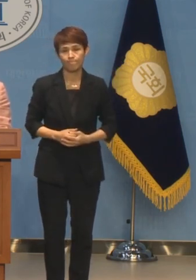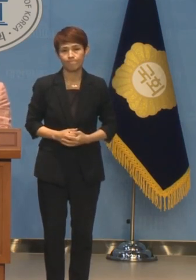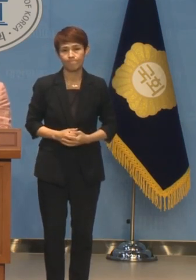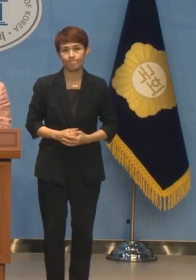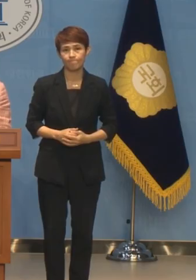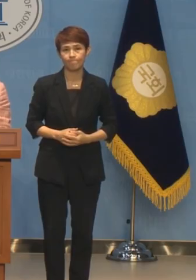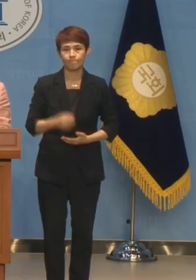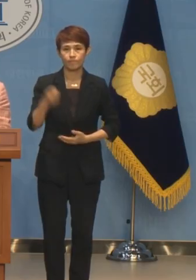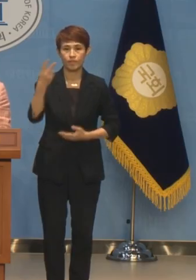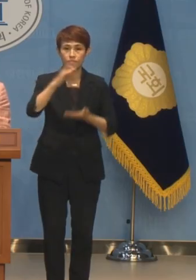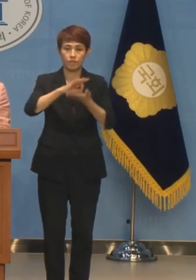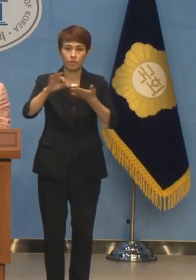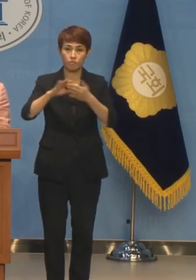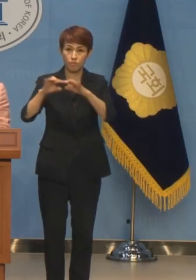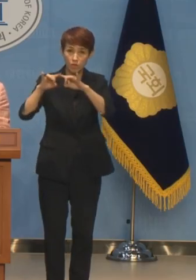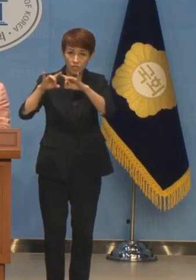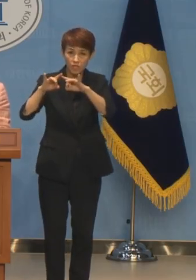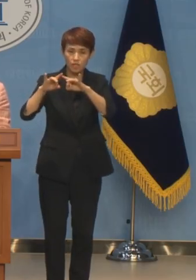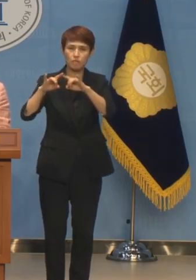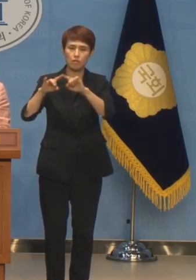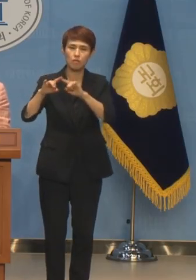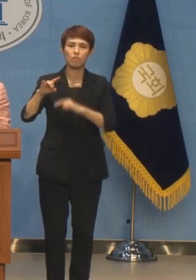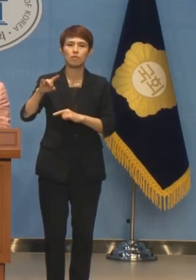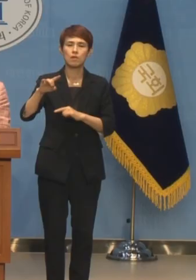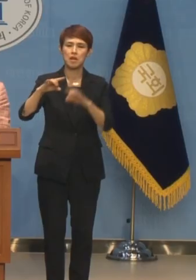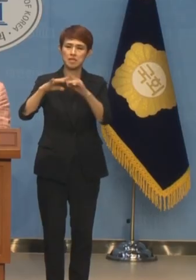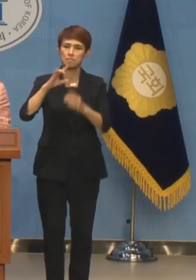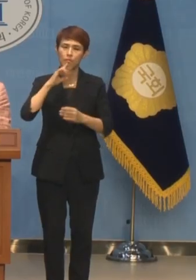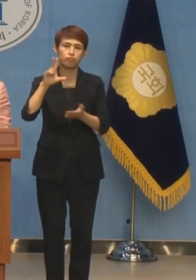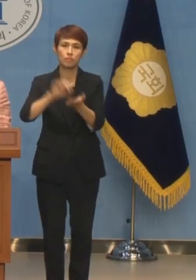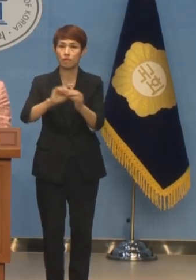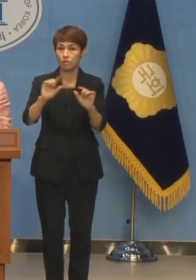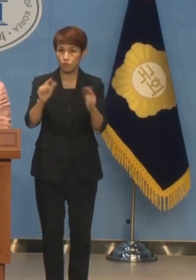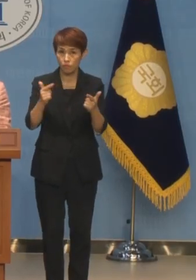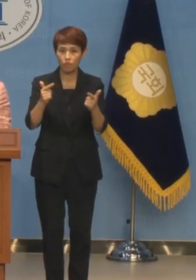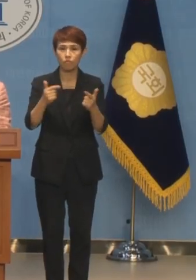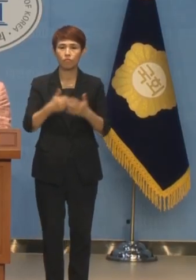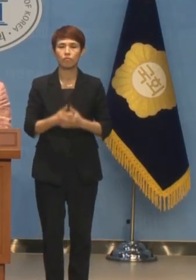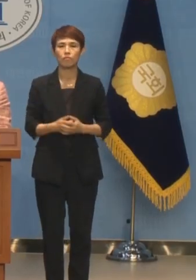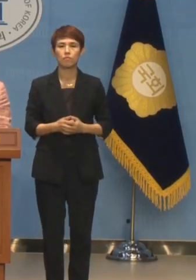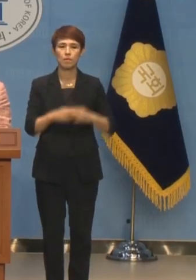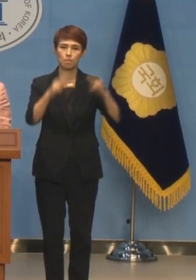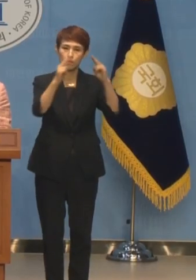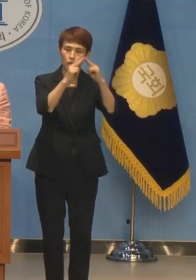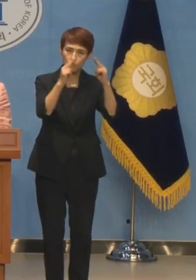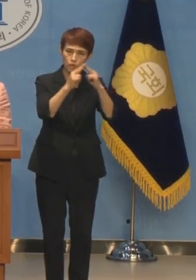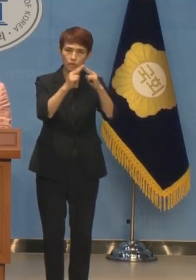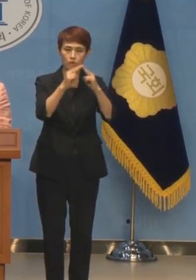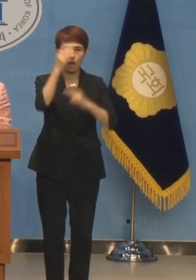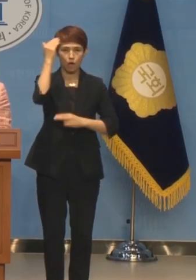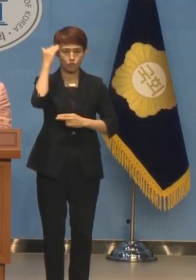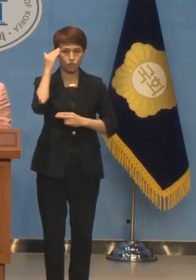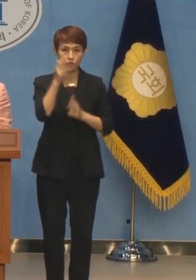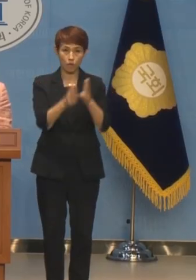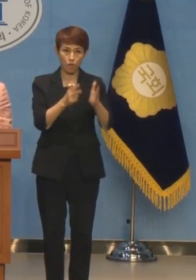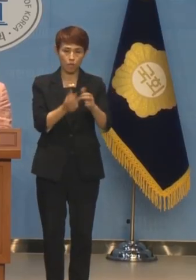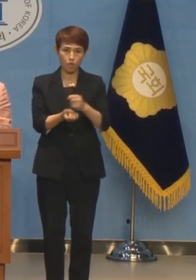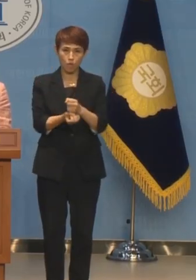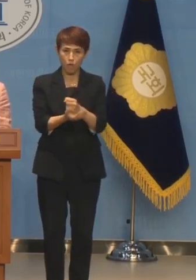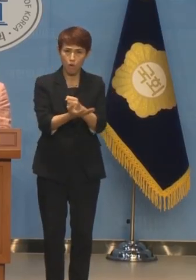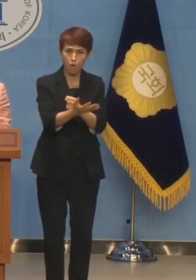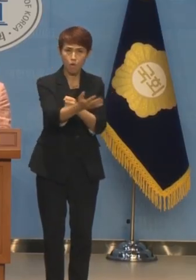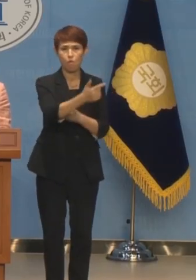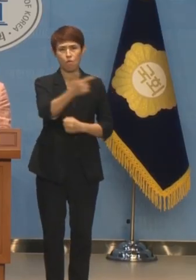같이 재생에너지는 에너지원의 문제로 국한되지 않고 반도체와 같은 국내 주요 산업에 미치는 영향이